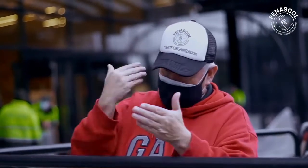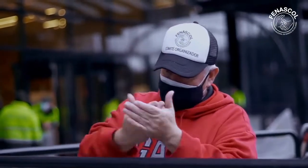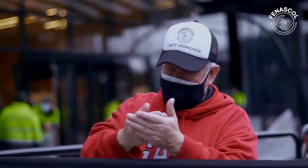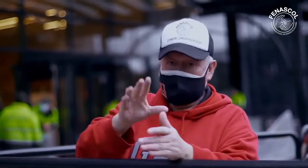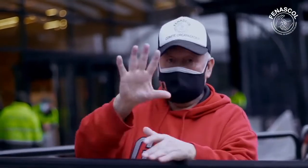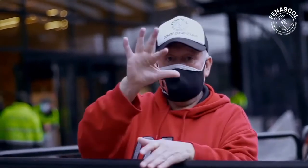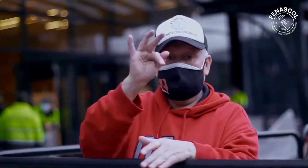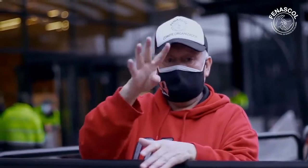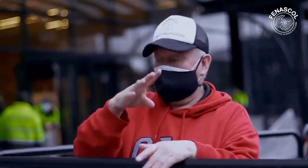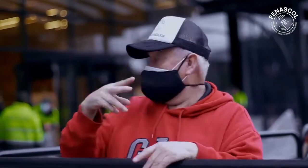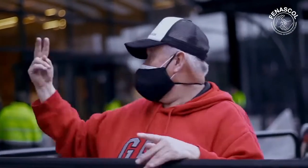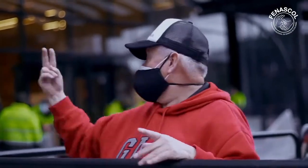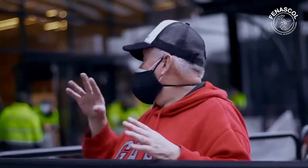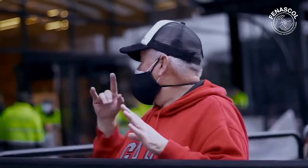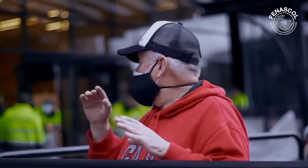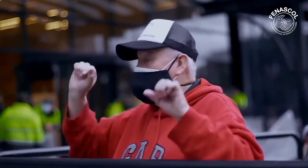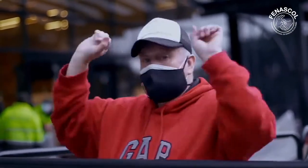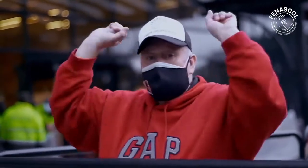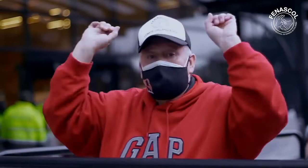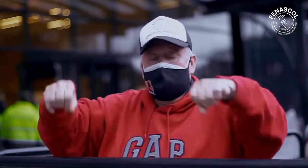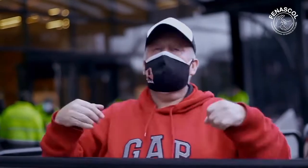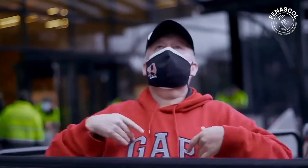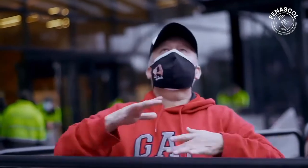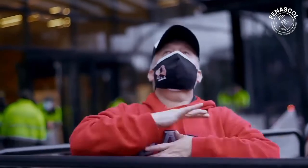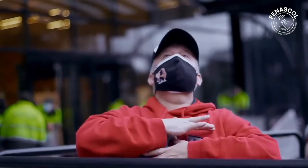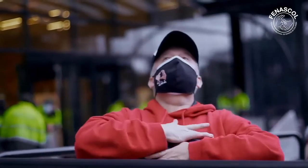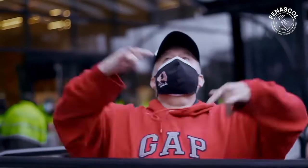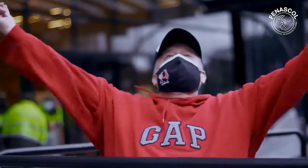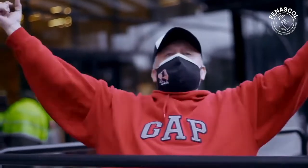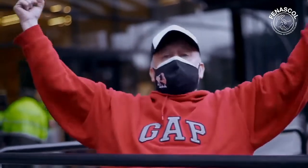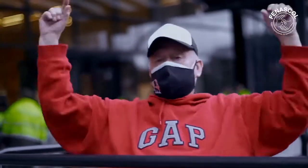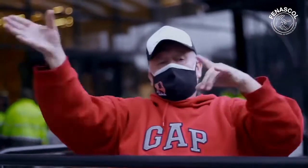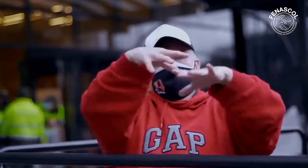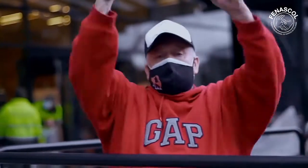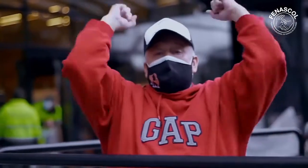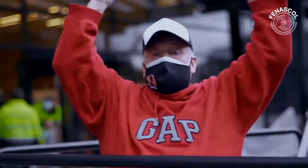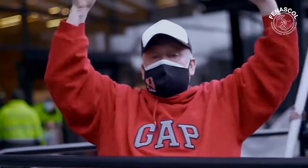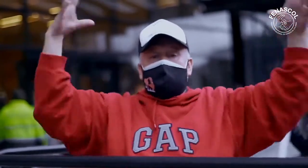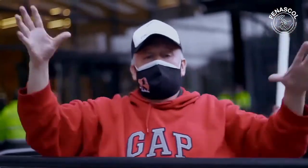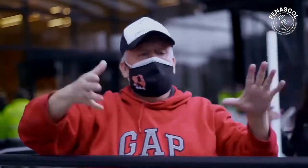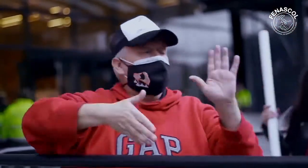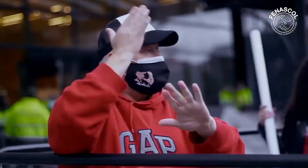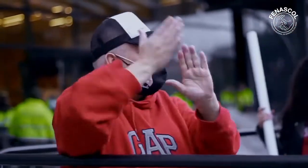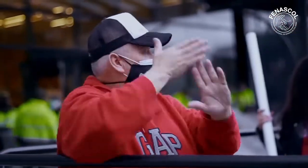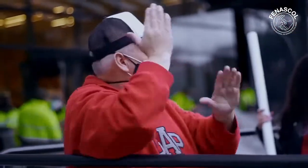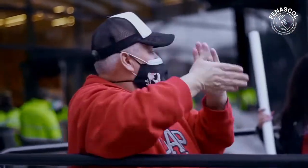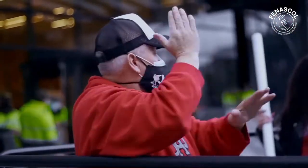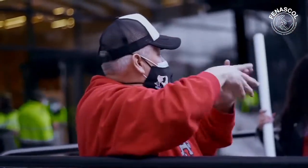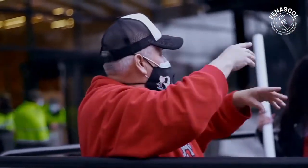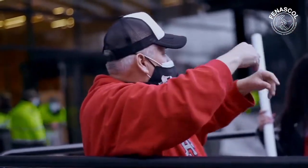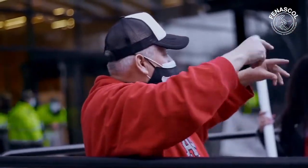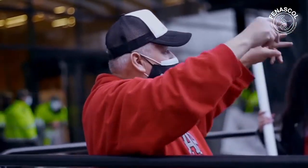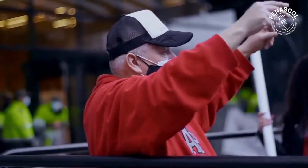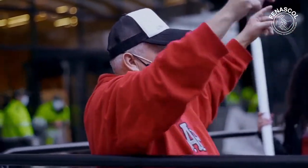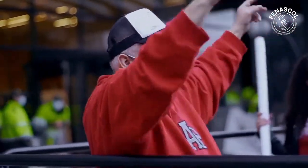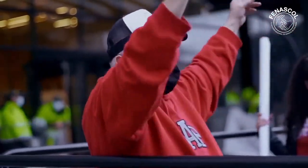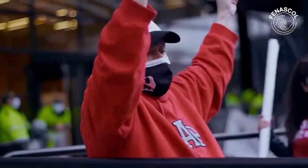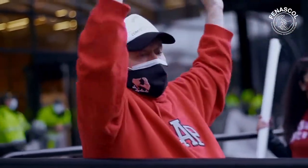5 y media. Y qué felicidad cuando nos dijeron que lo lograron. Bueno, ya estamos recogiendo. Nos vamos a